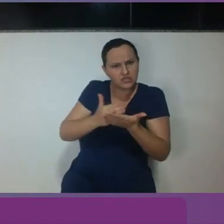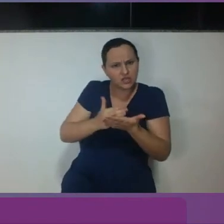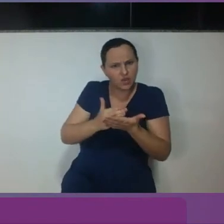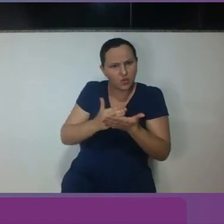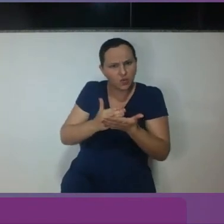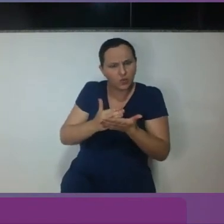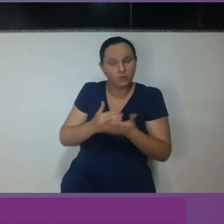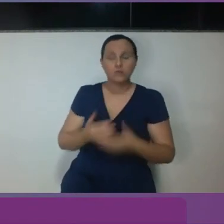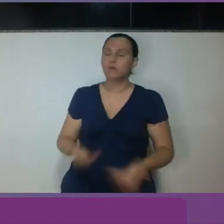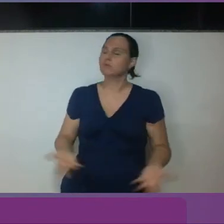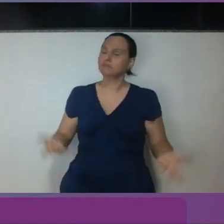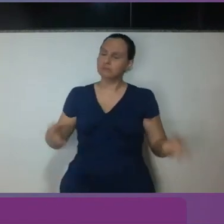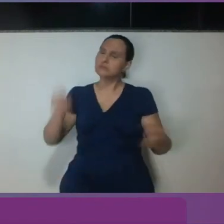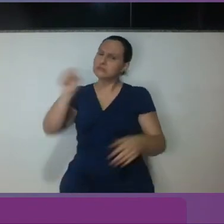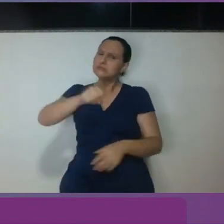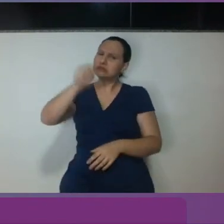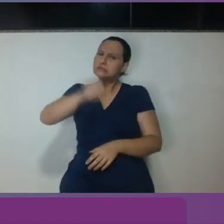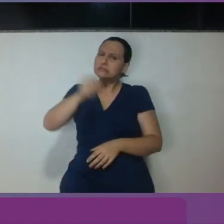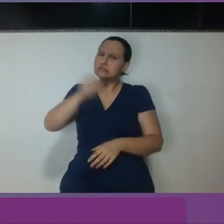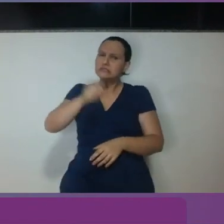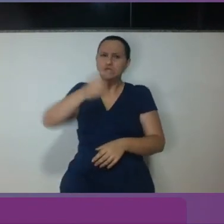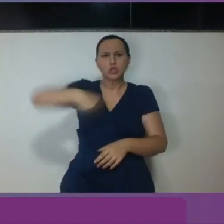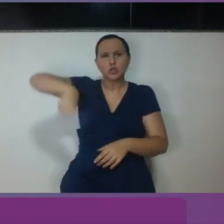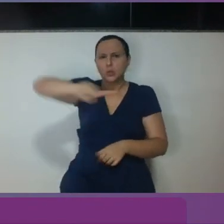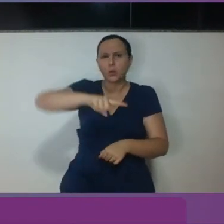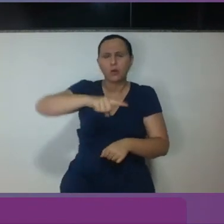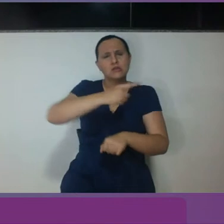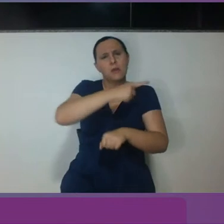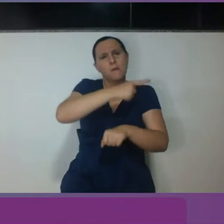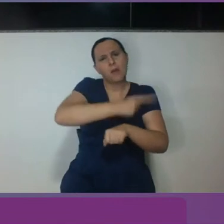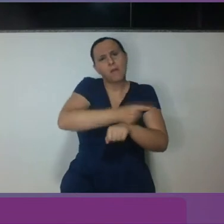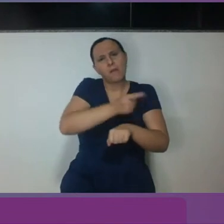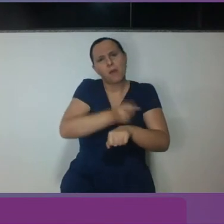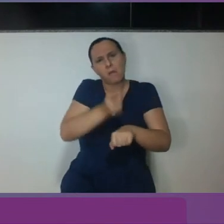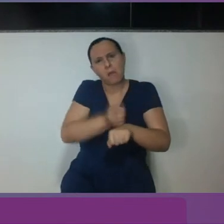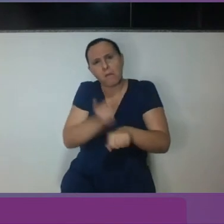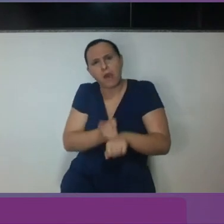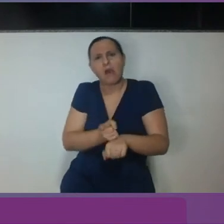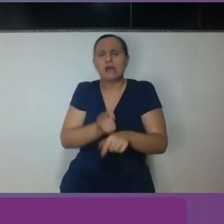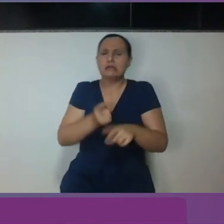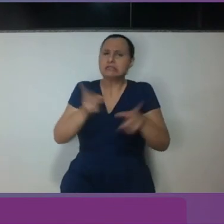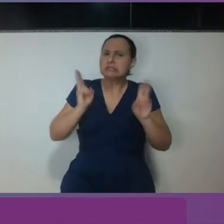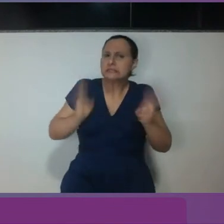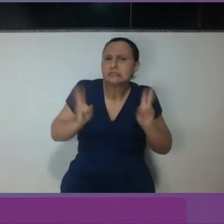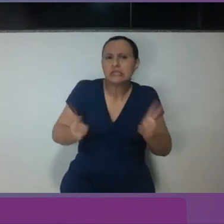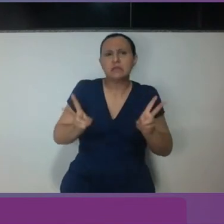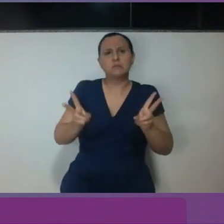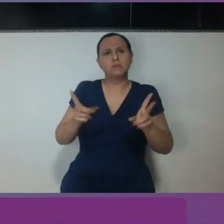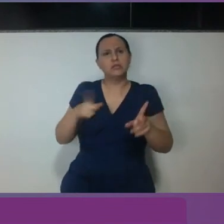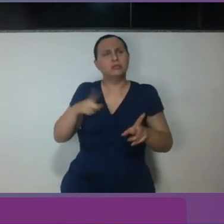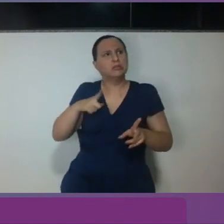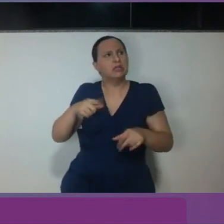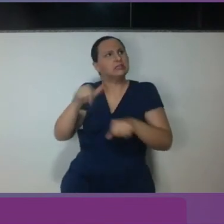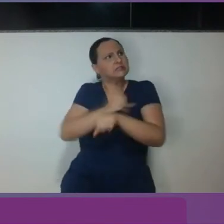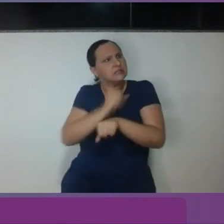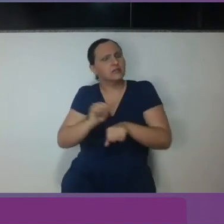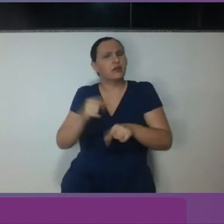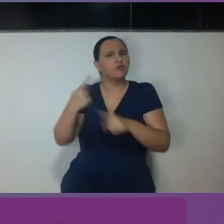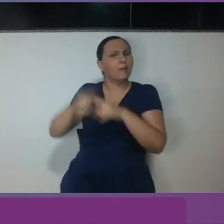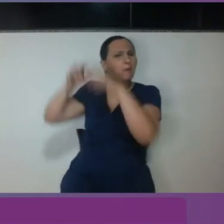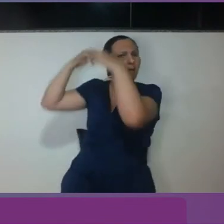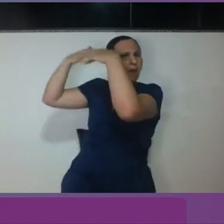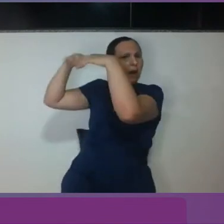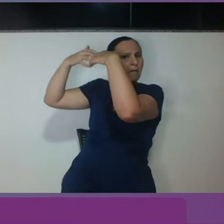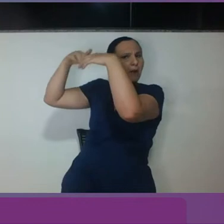A todo momento. Vocês já pararam para pensar? Tem em determinados momentos que a gente fica pensando assim, como é que eu